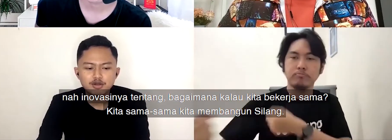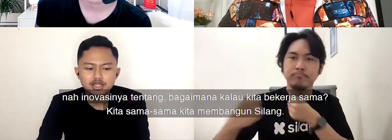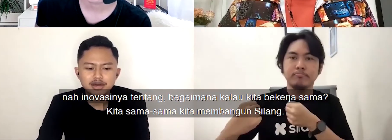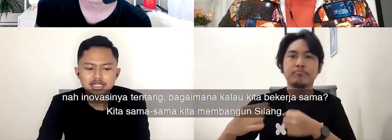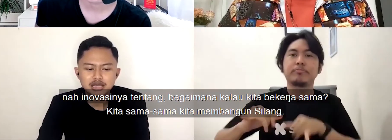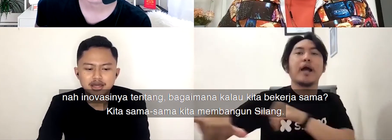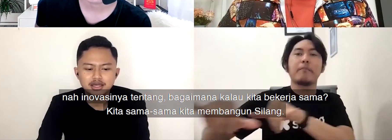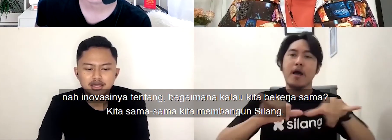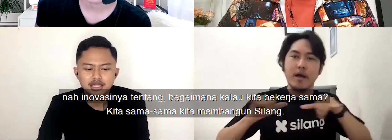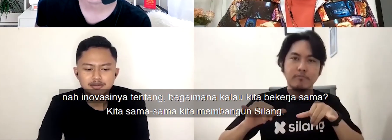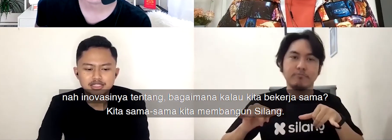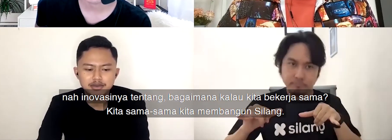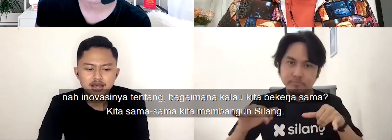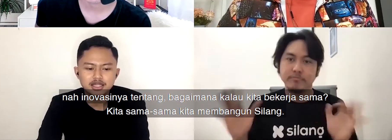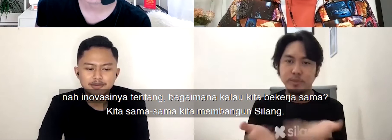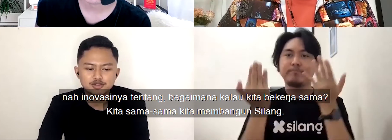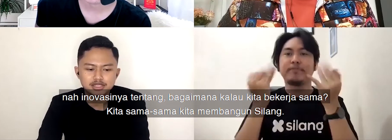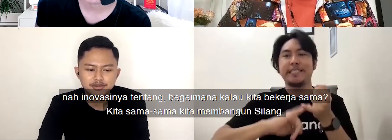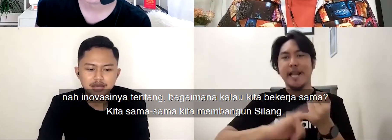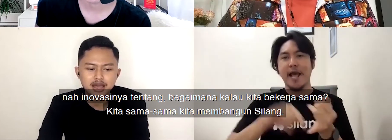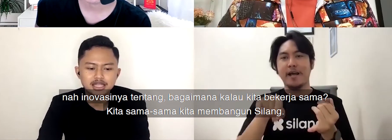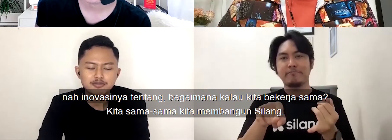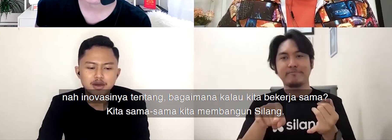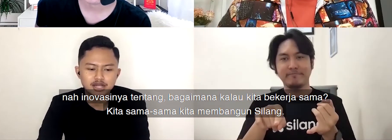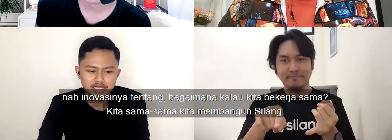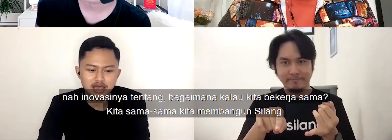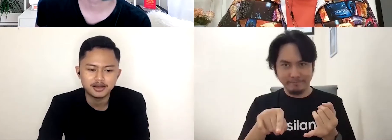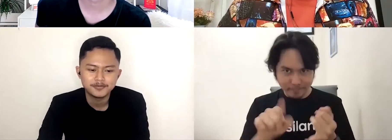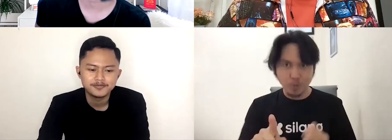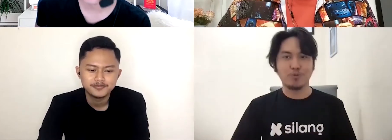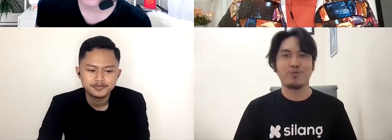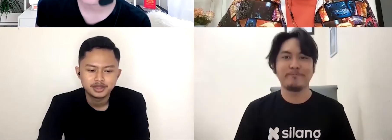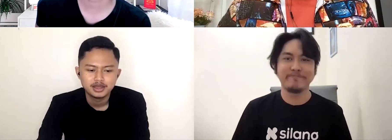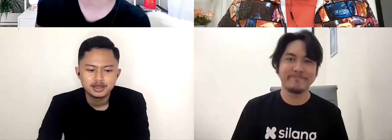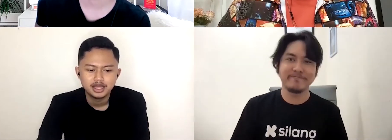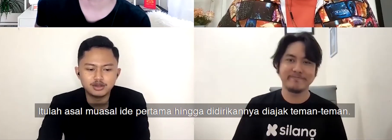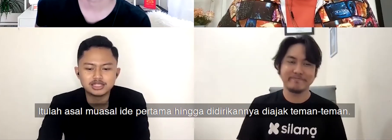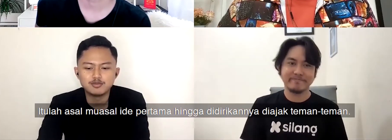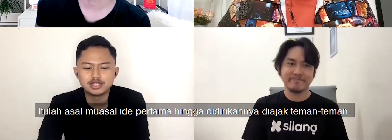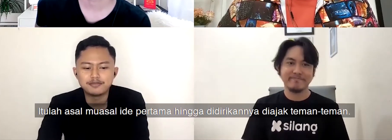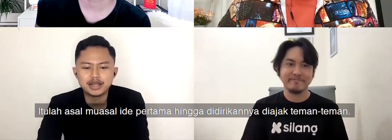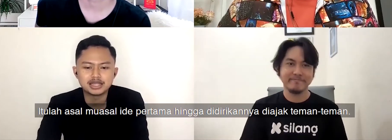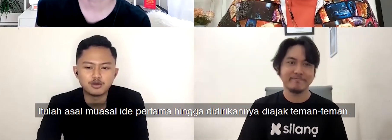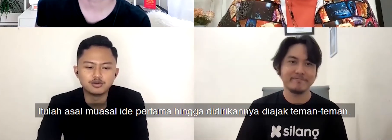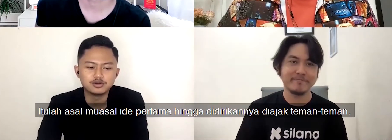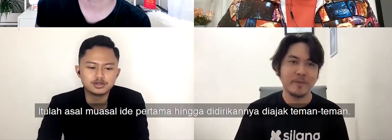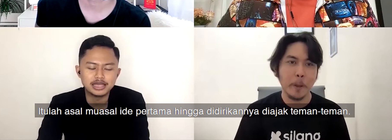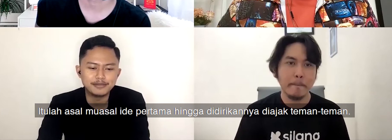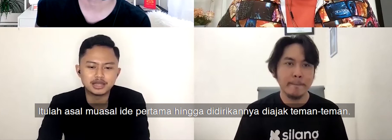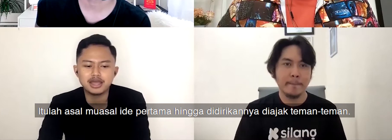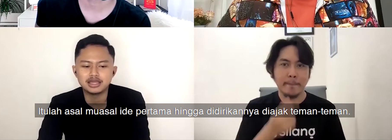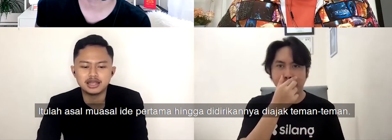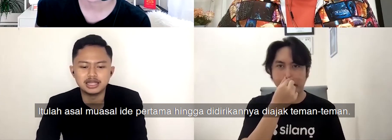bagaimana kalau kita bekerja sama kita sama-sama berjuang bersama-sama kita itulah pada tahun